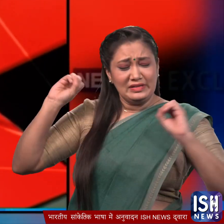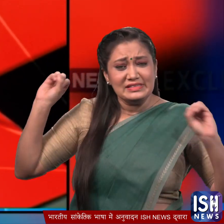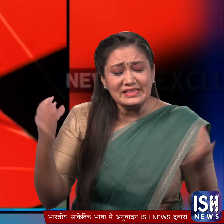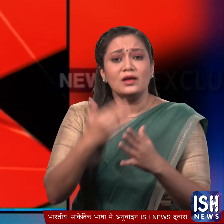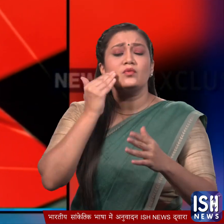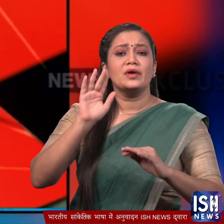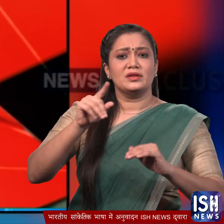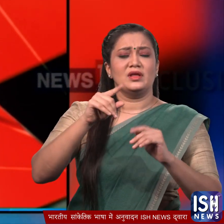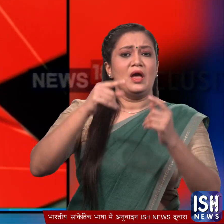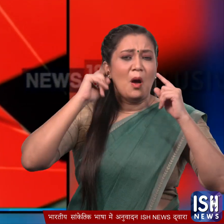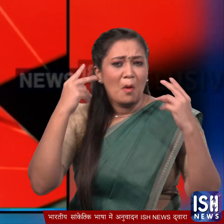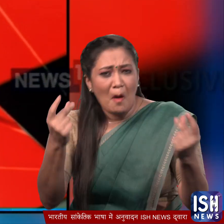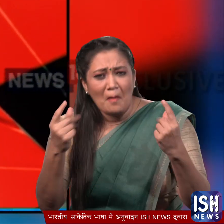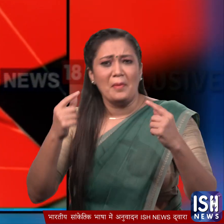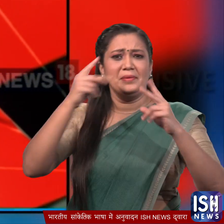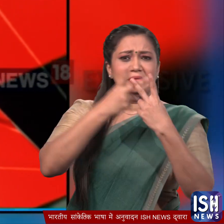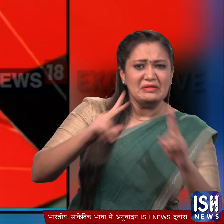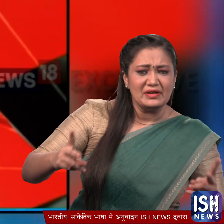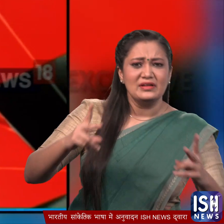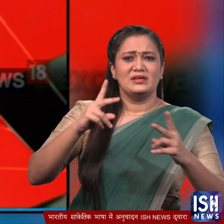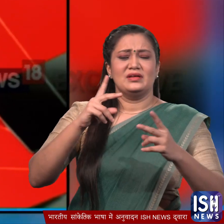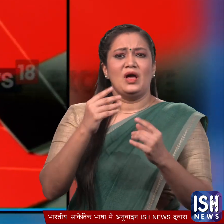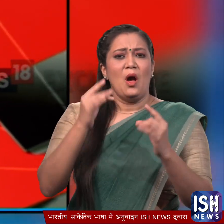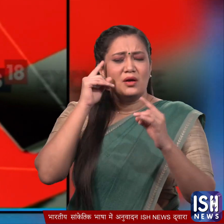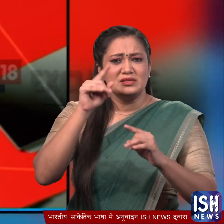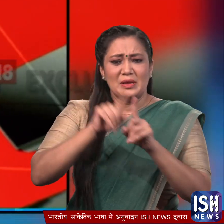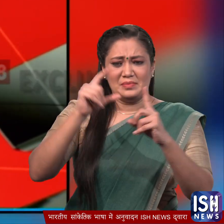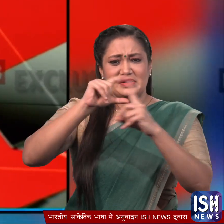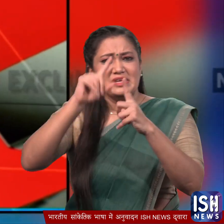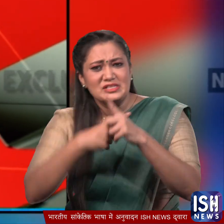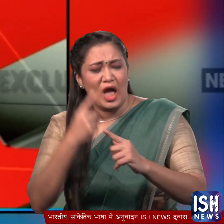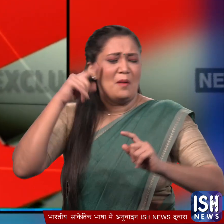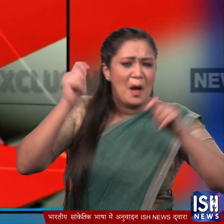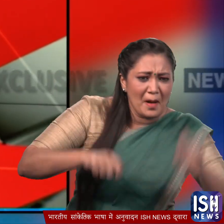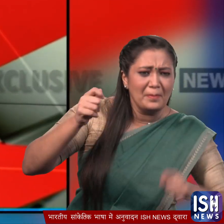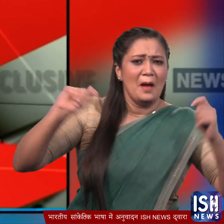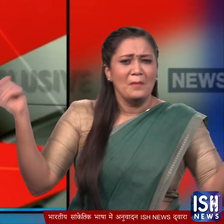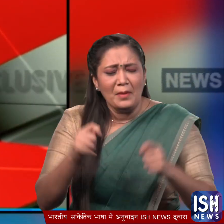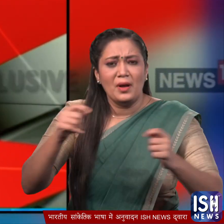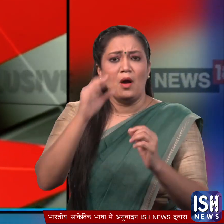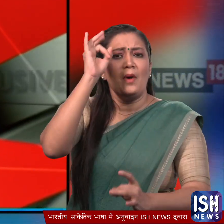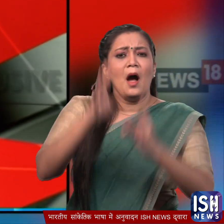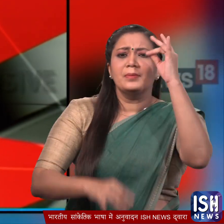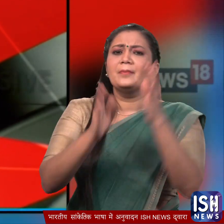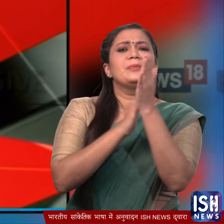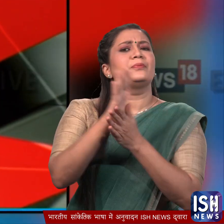तैयारी चल रही थी। हर तरफ जश्न का माहौल था। इसी बीच वहां आतिशबाजी शुरू हो गई।